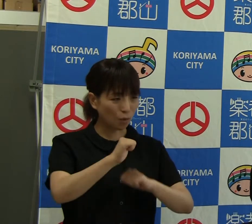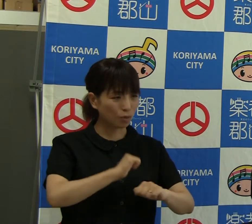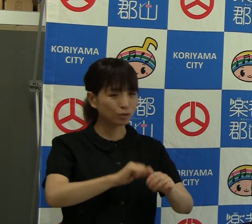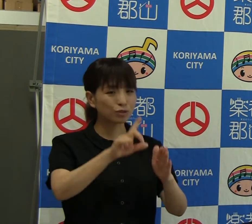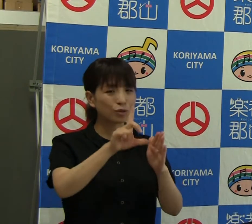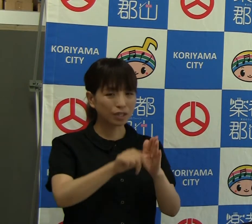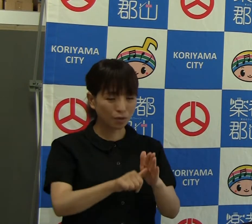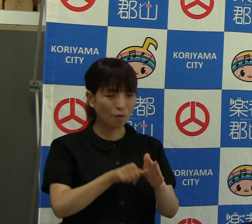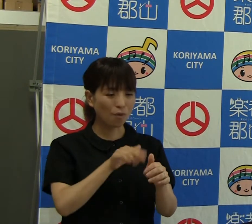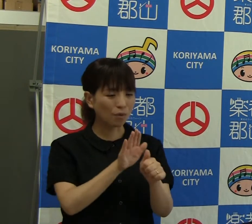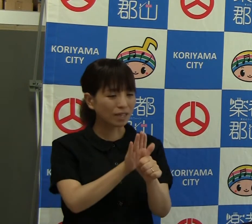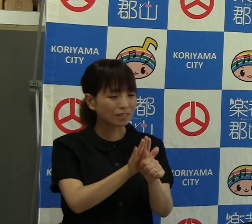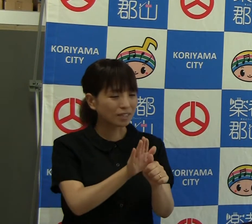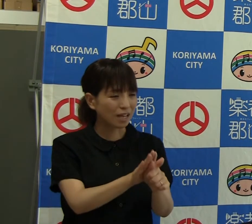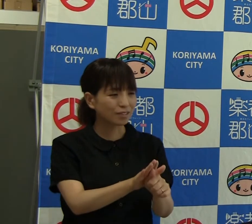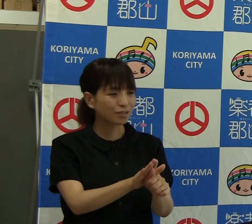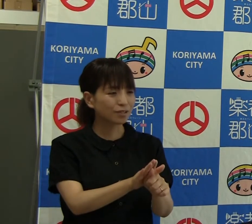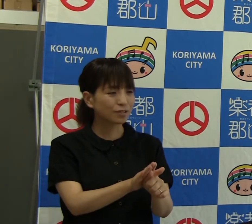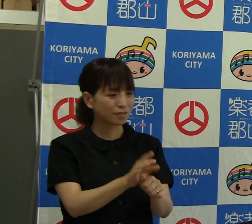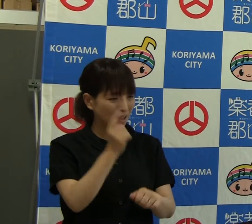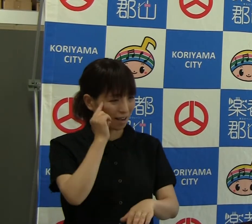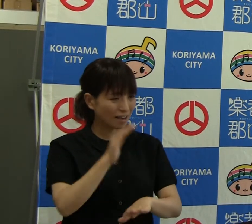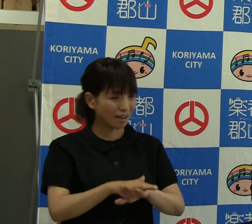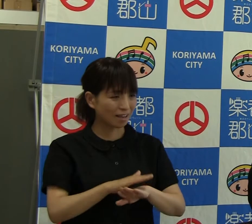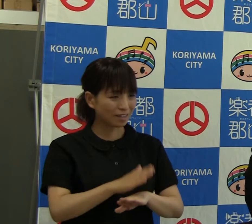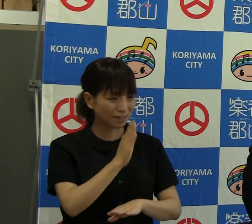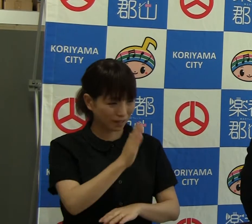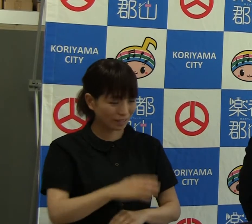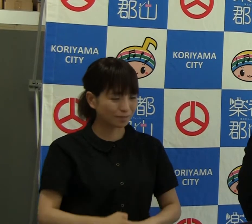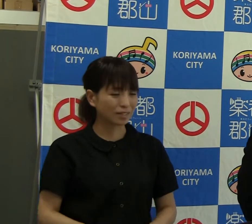手伝いするという位置づけでございます。